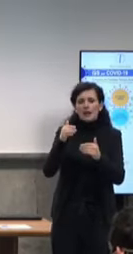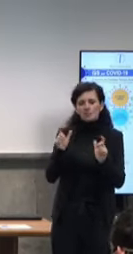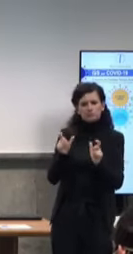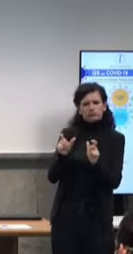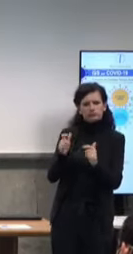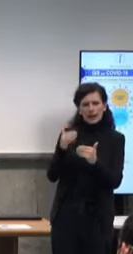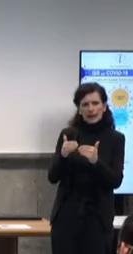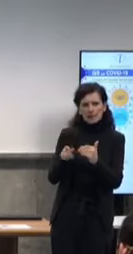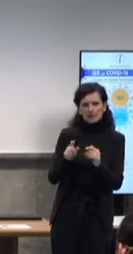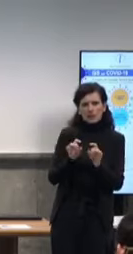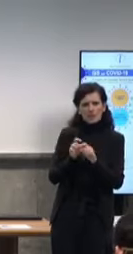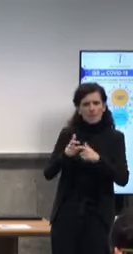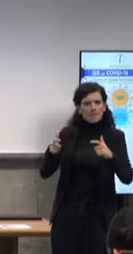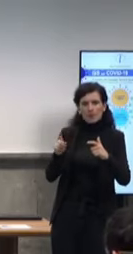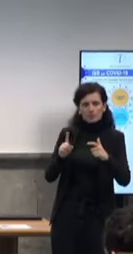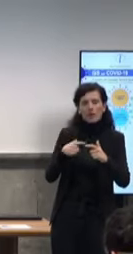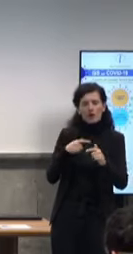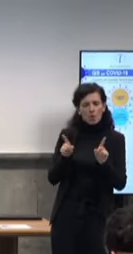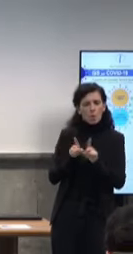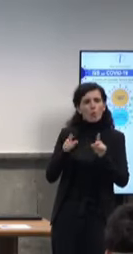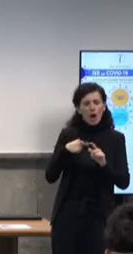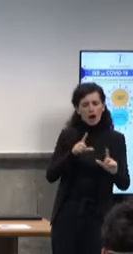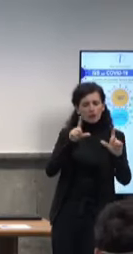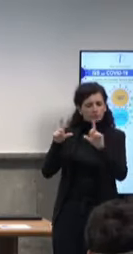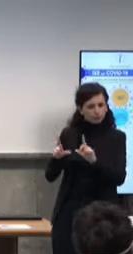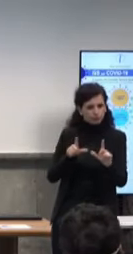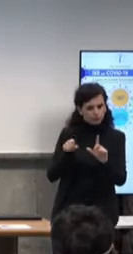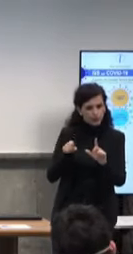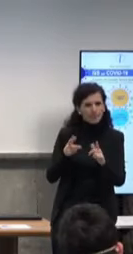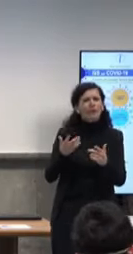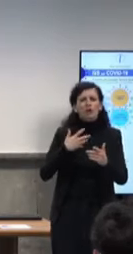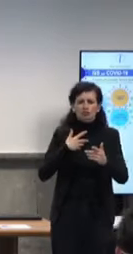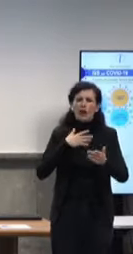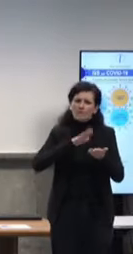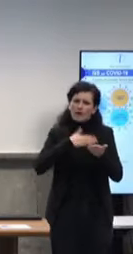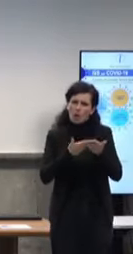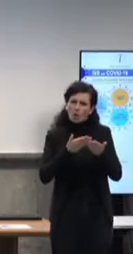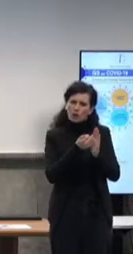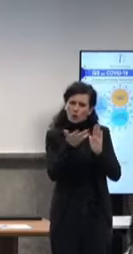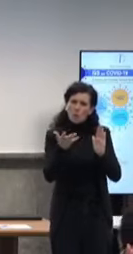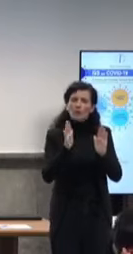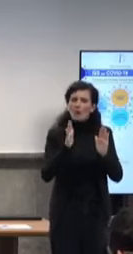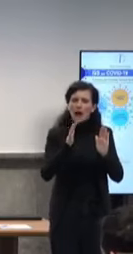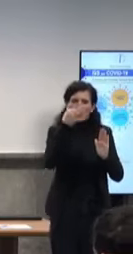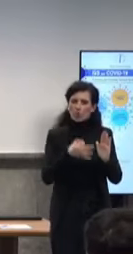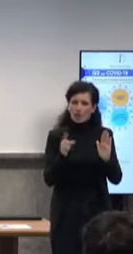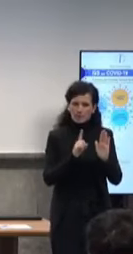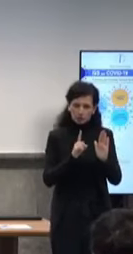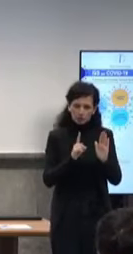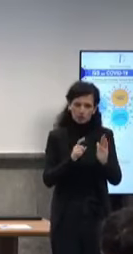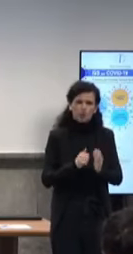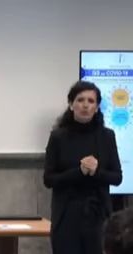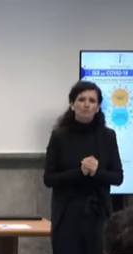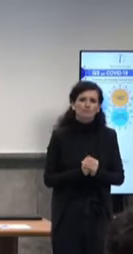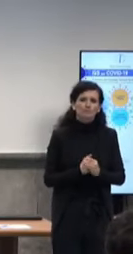perché ancora non è esattamente abbiamo delle stime ma sono meno precise rispetto alle altre globalmente però